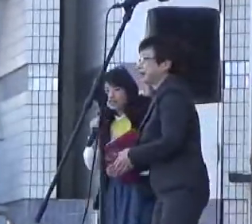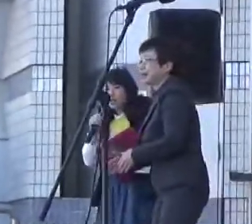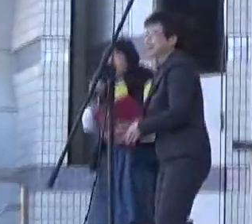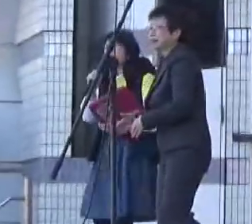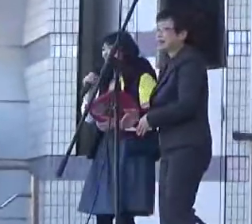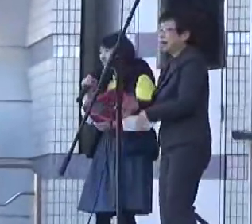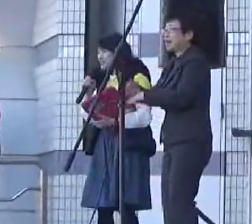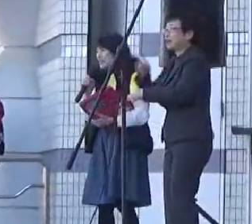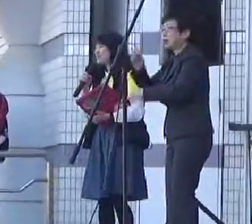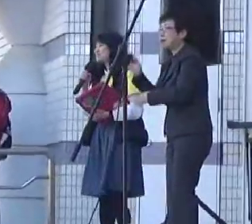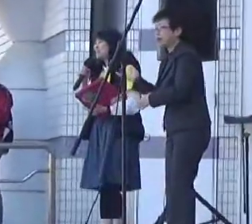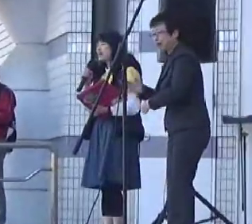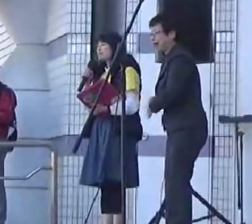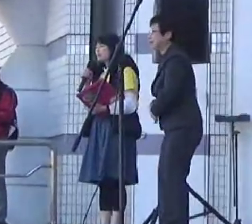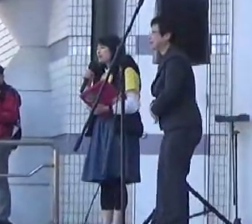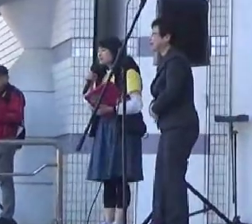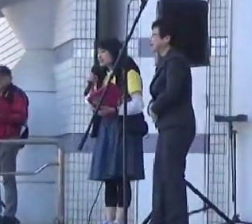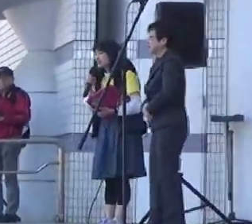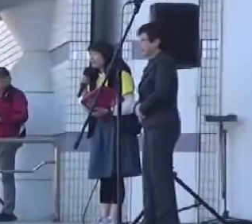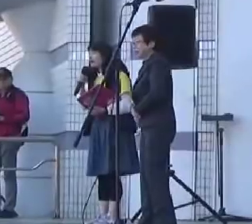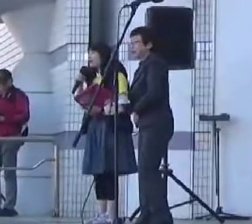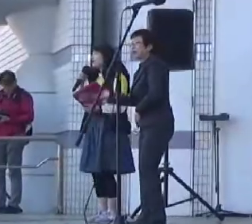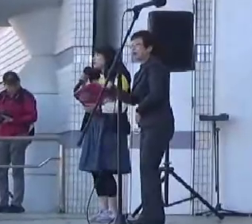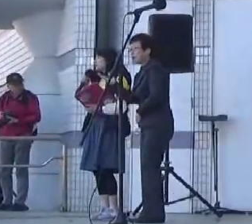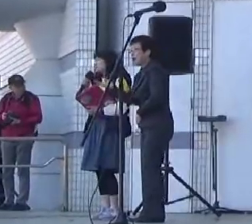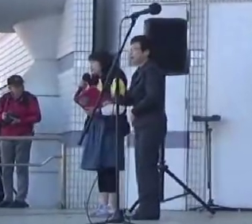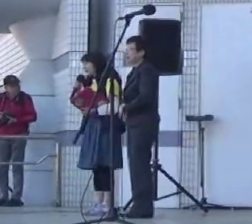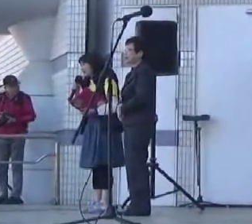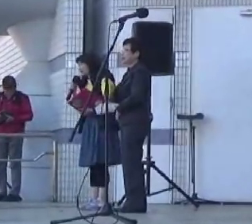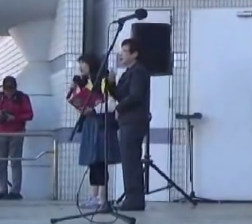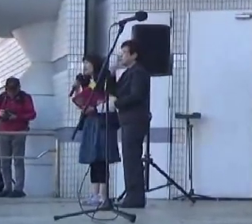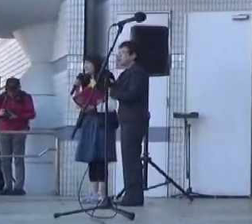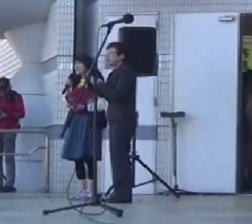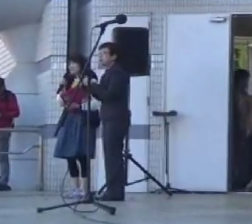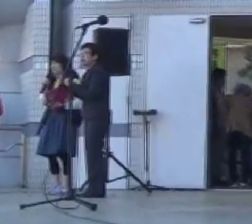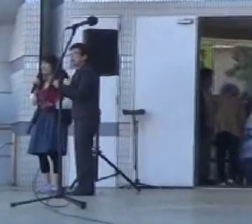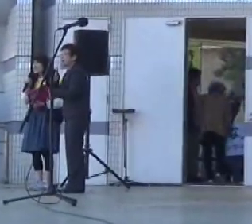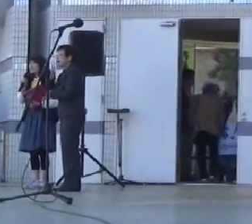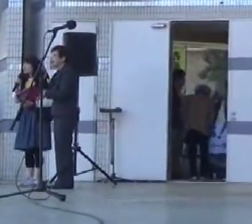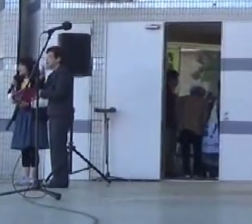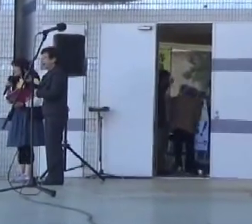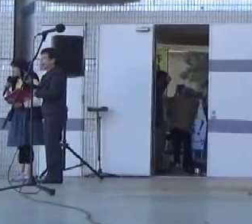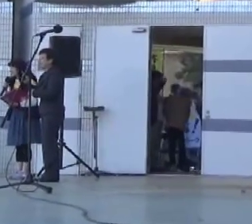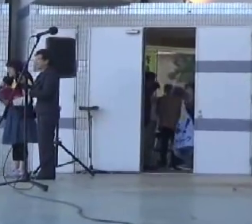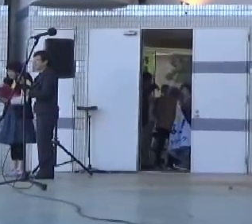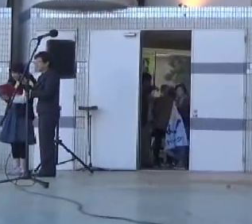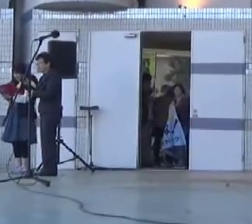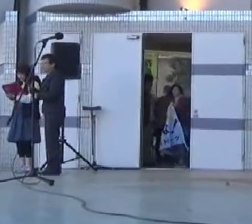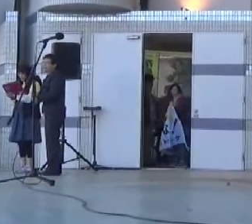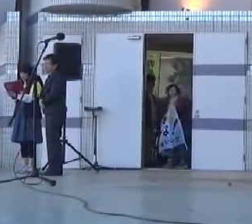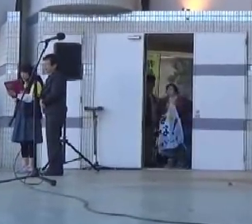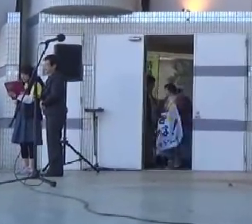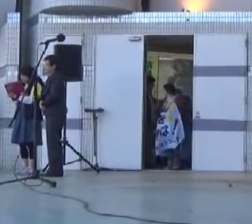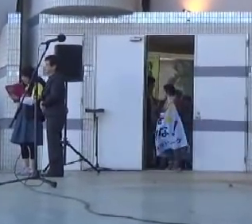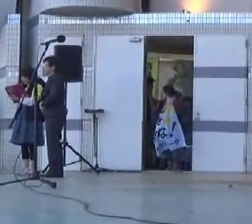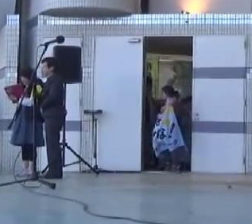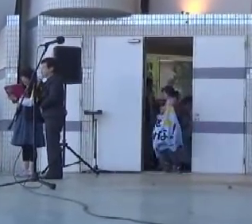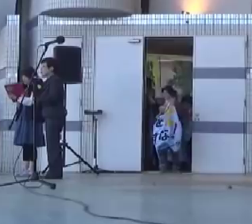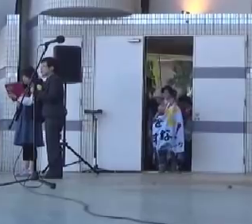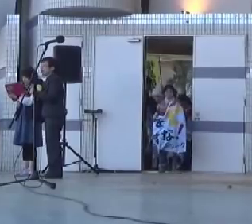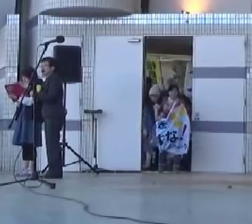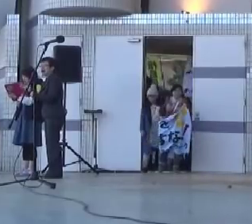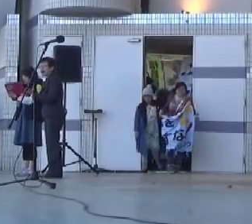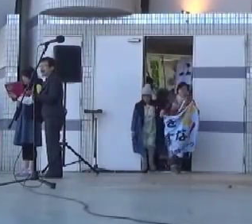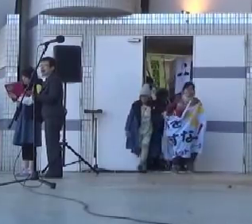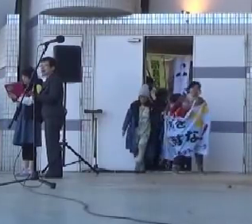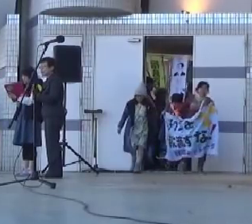原田さん、どうもありがとうございました。それでは福島からの発言に移らせていただきます。福島から